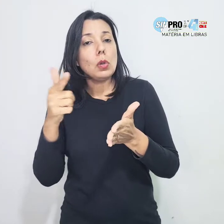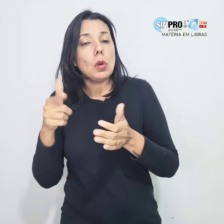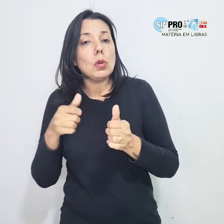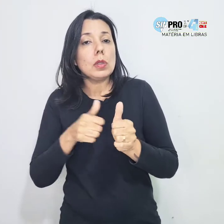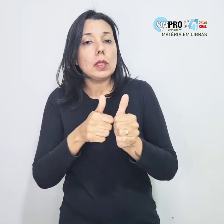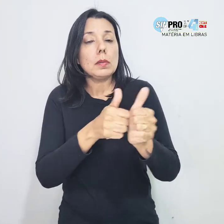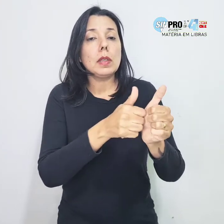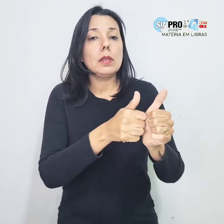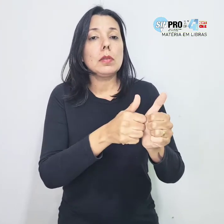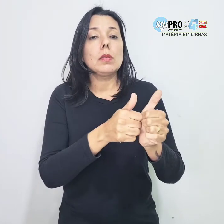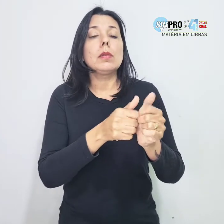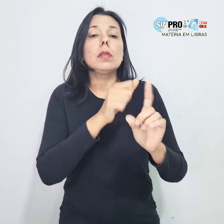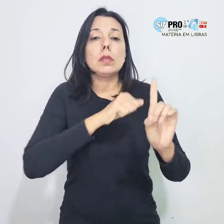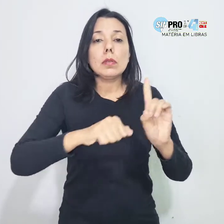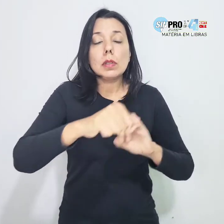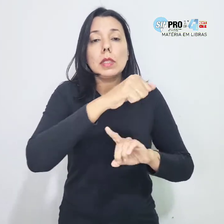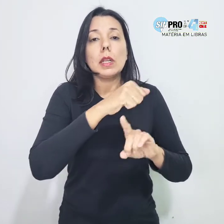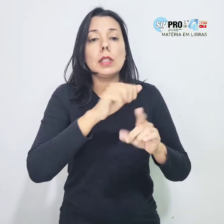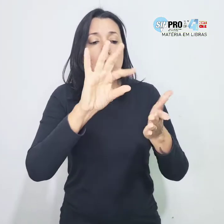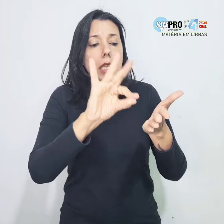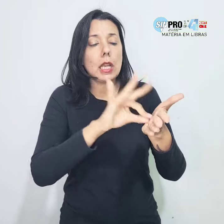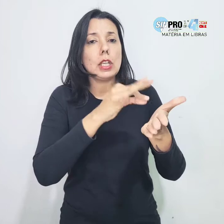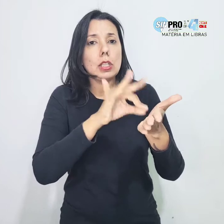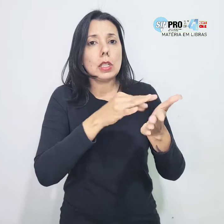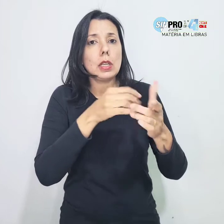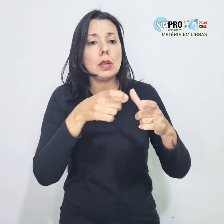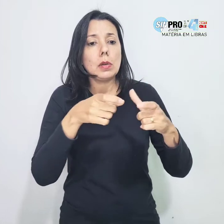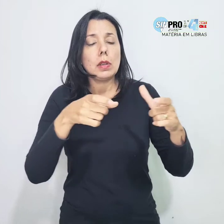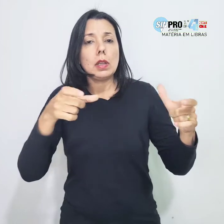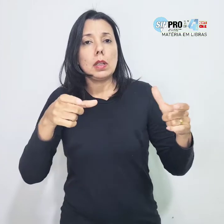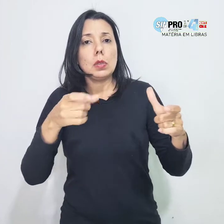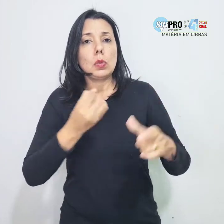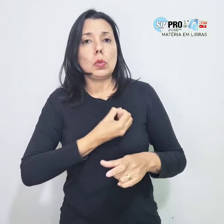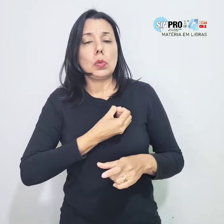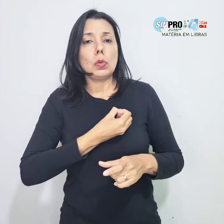da sociedade eram registrados grandes surtos da doença.